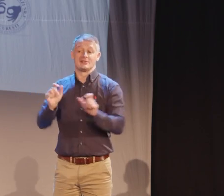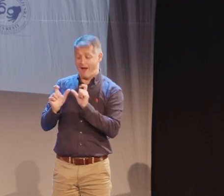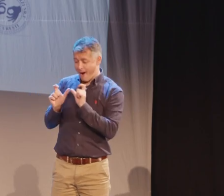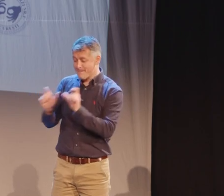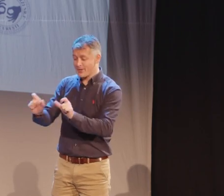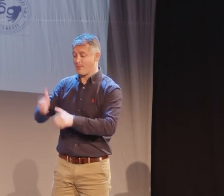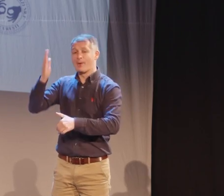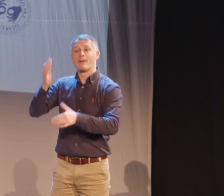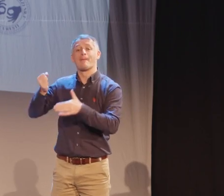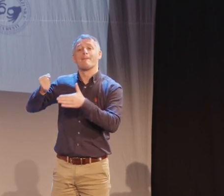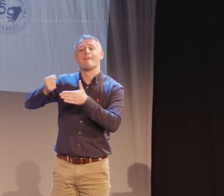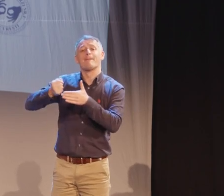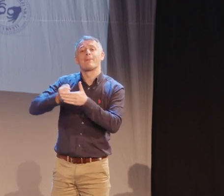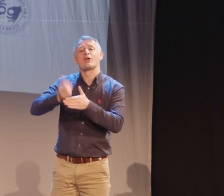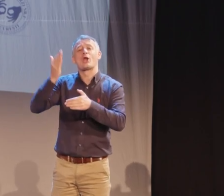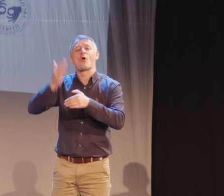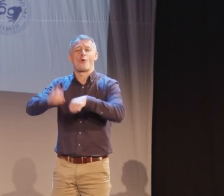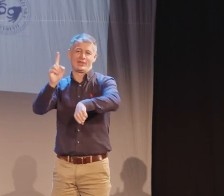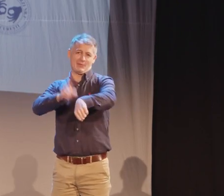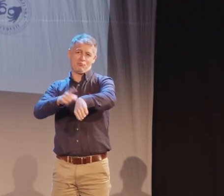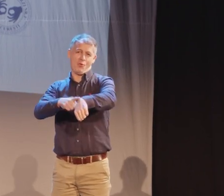în ultima clipă.